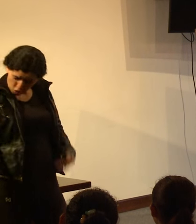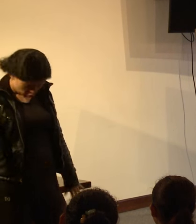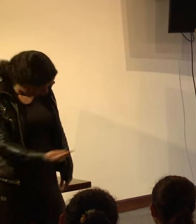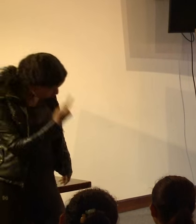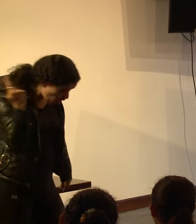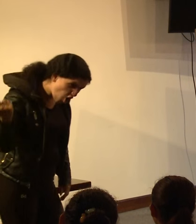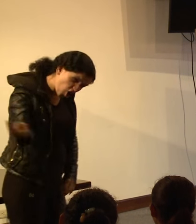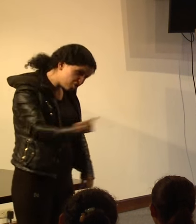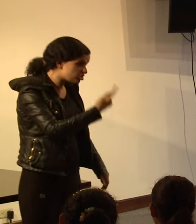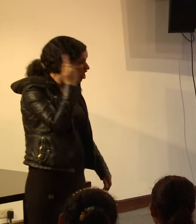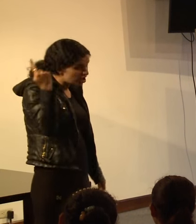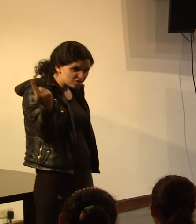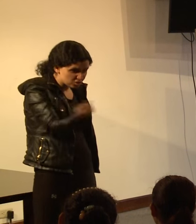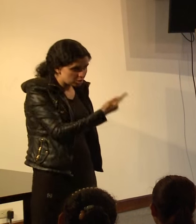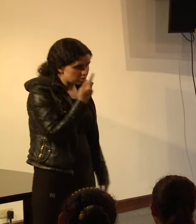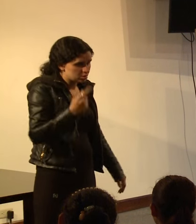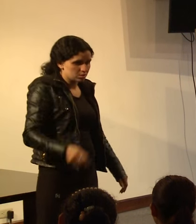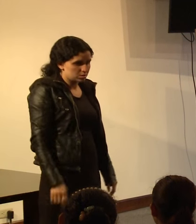¿Qué necesito?